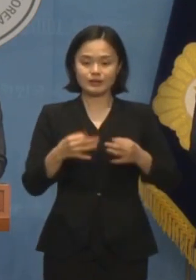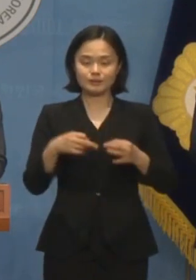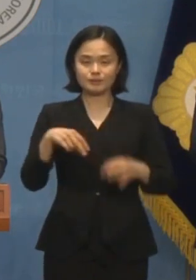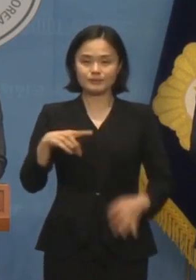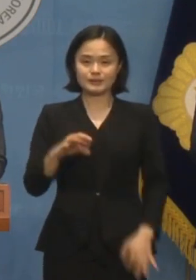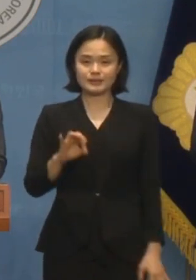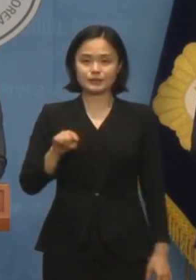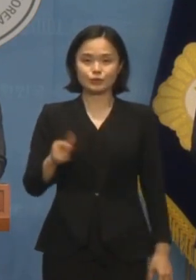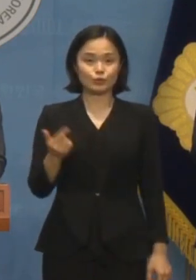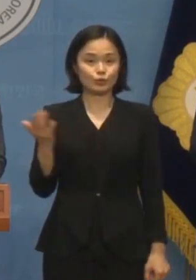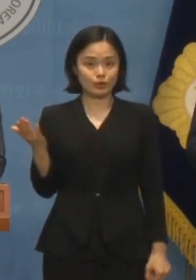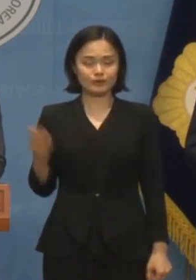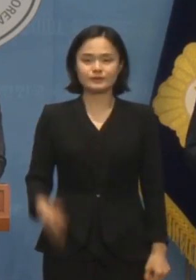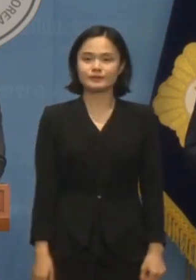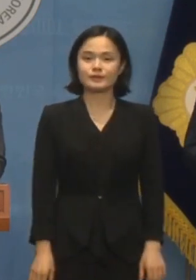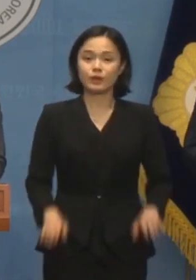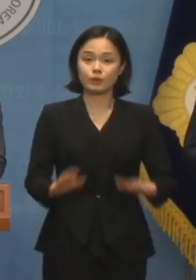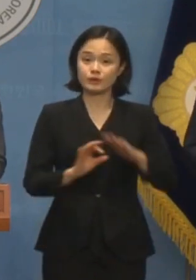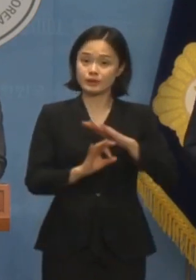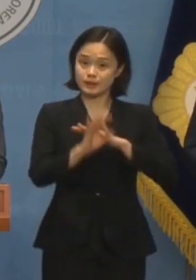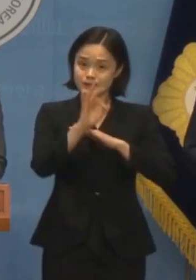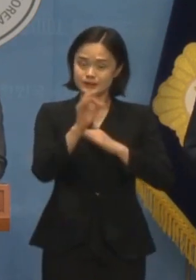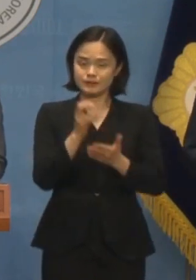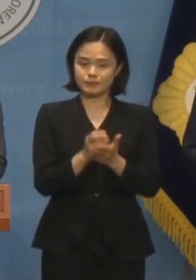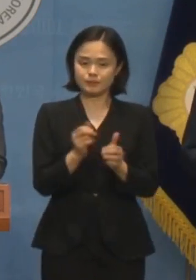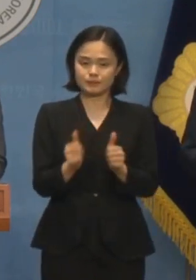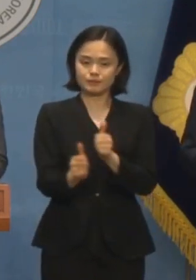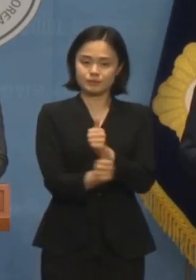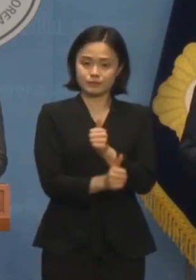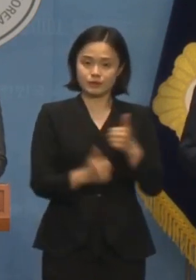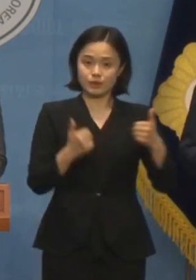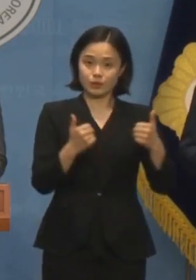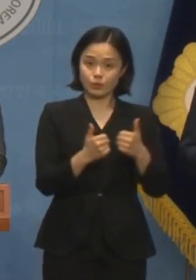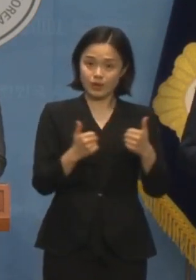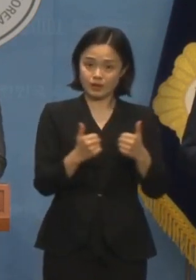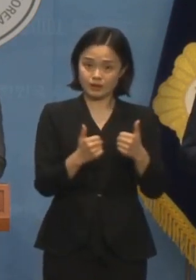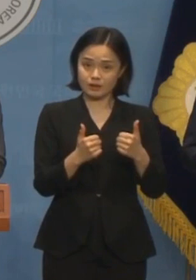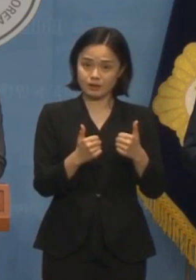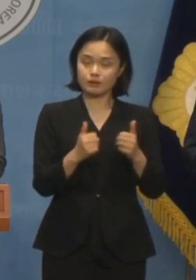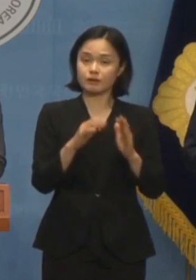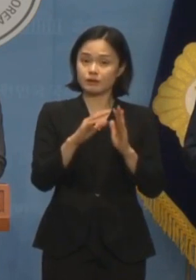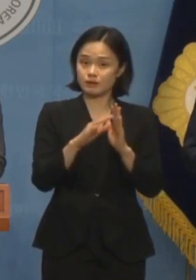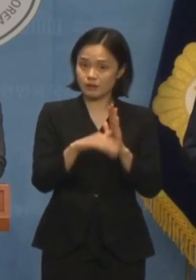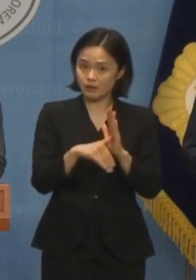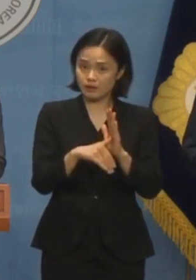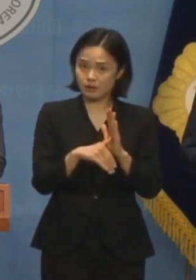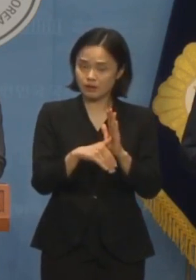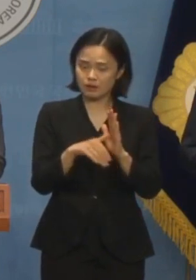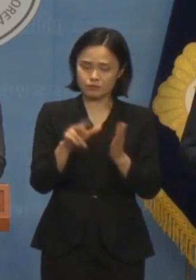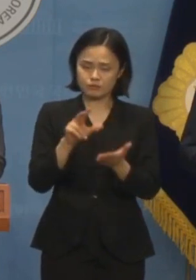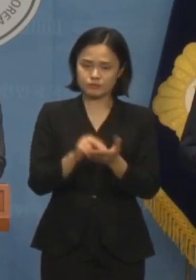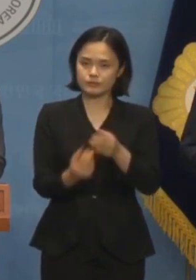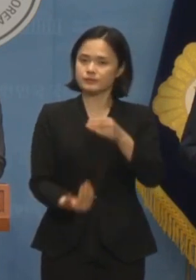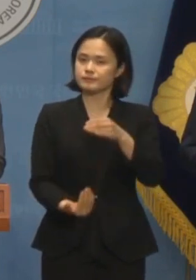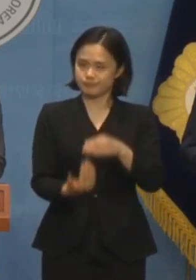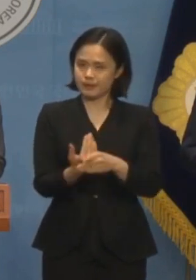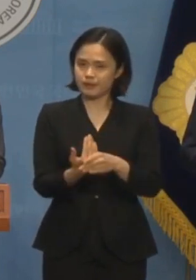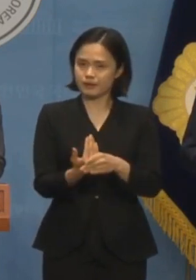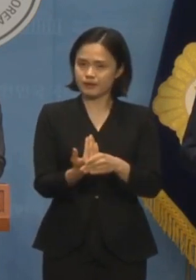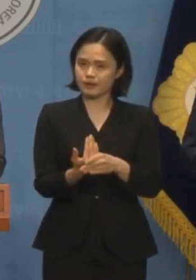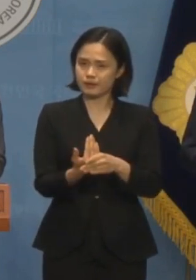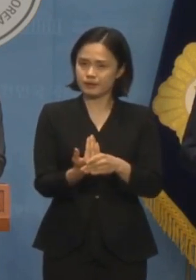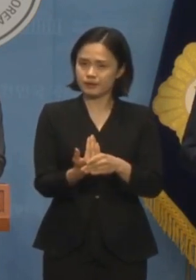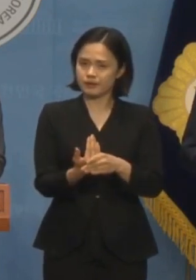아침 법사위 회의에 앞서 정말 있을 수 없는, 또 있어서는 안 될 그런 일들이 또 발생하고